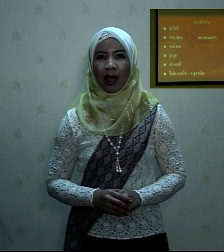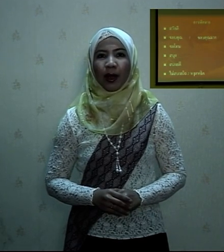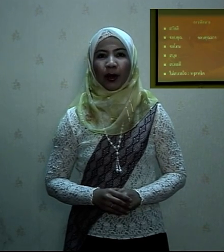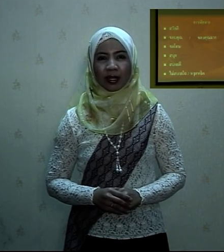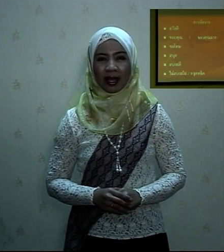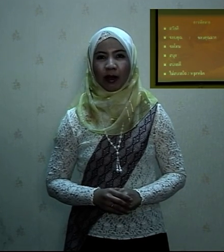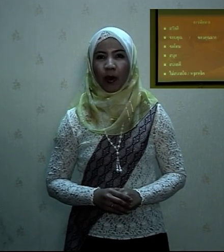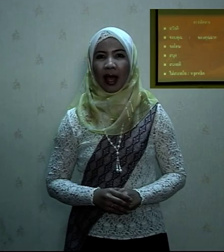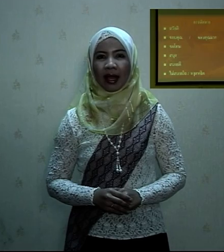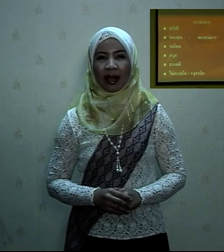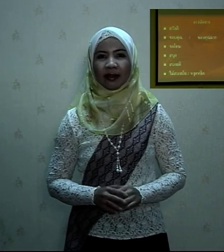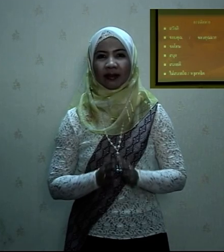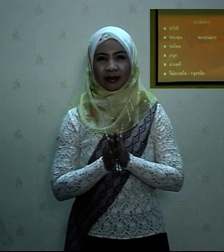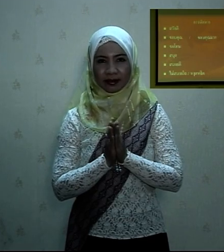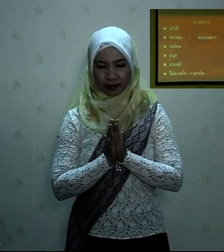ก็ใช้การไหว้ค่ะ